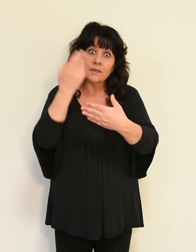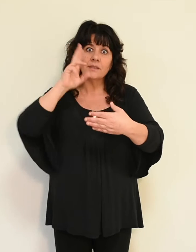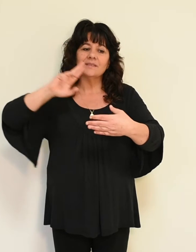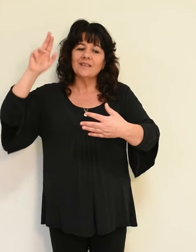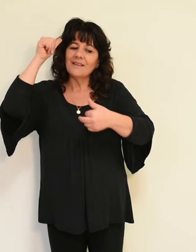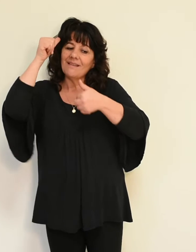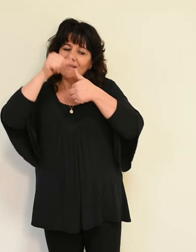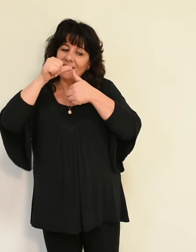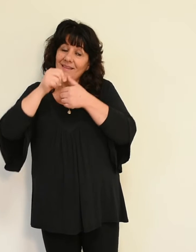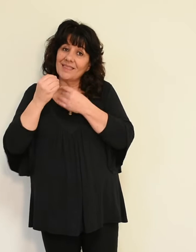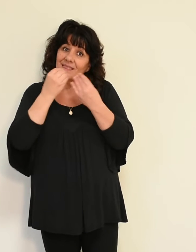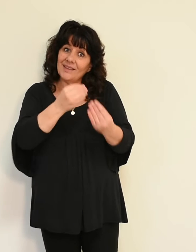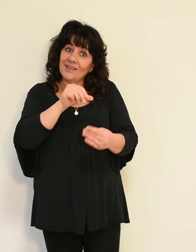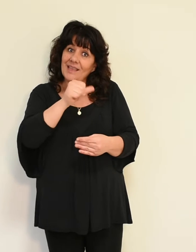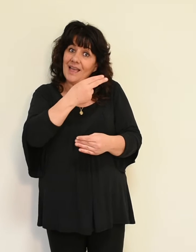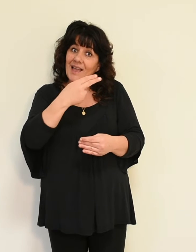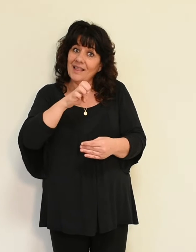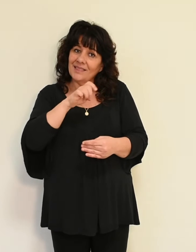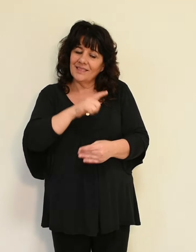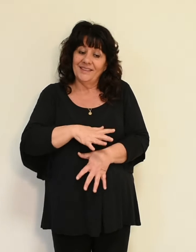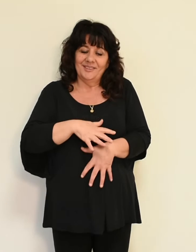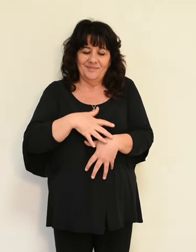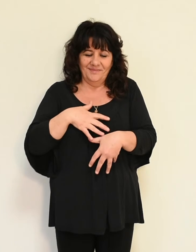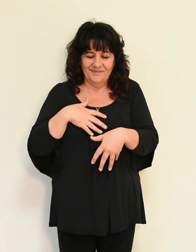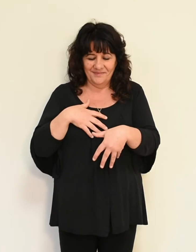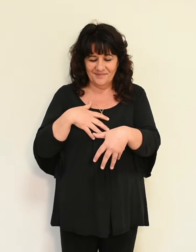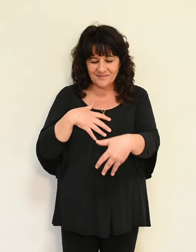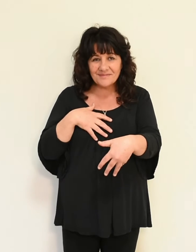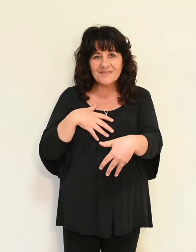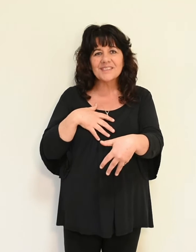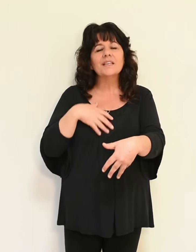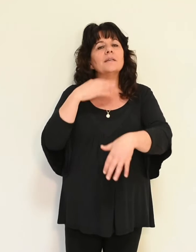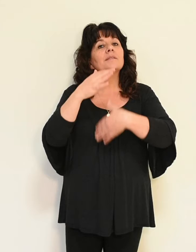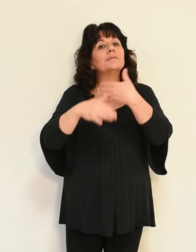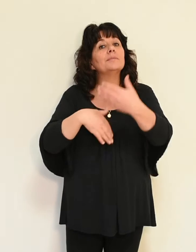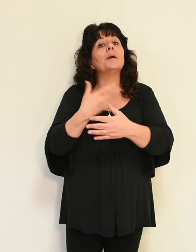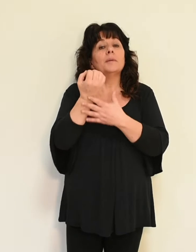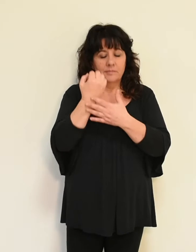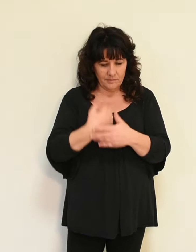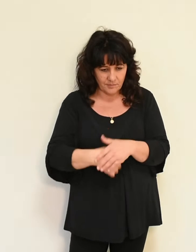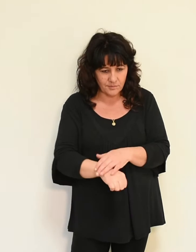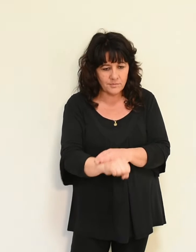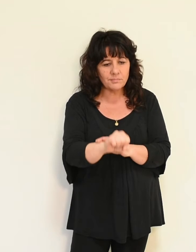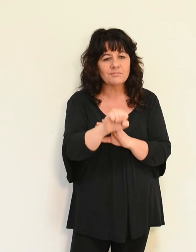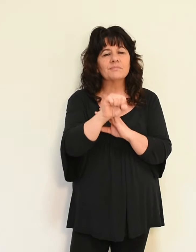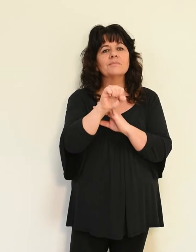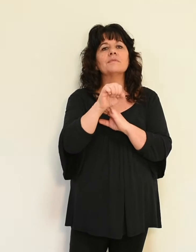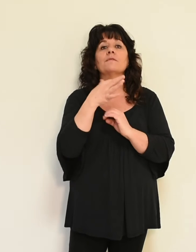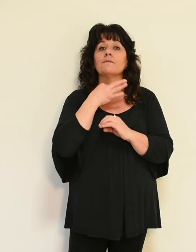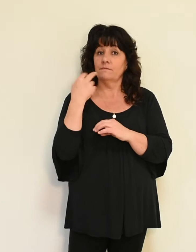Anne conçut, et le temps venu, elle enfanta un fils. Elle lui donna le nom de